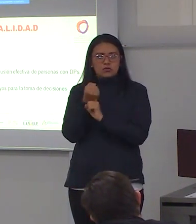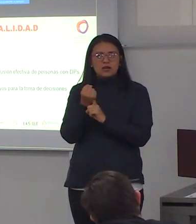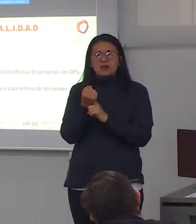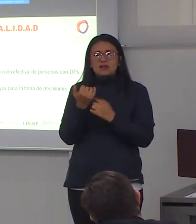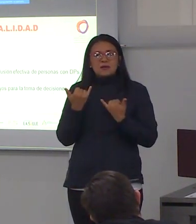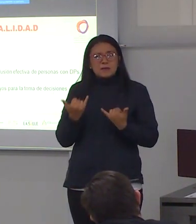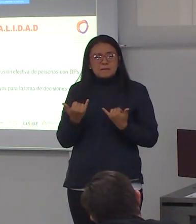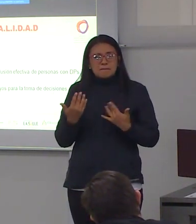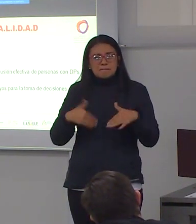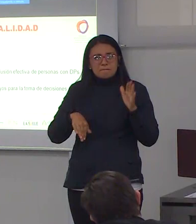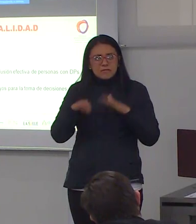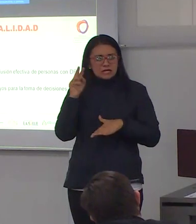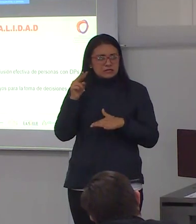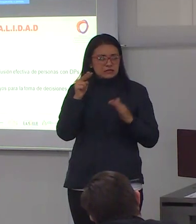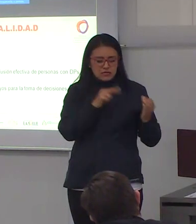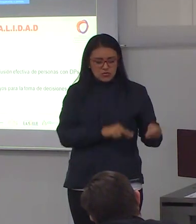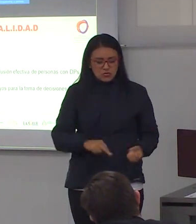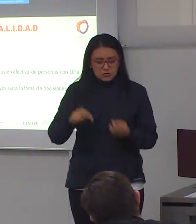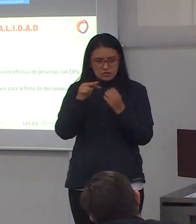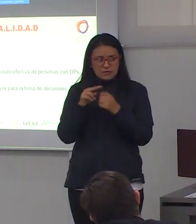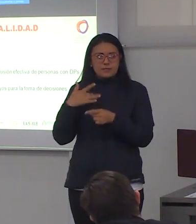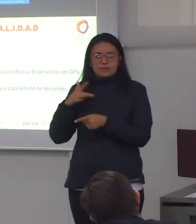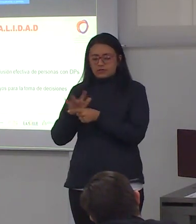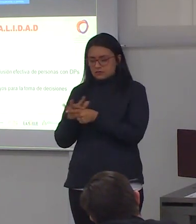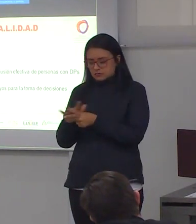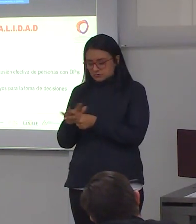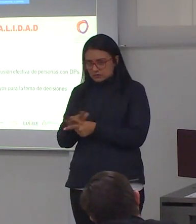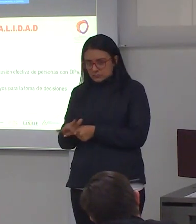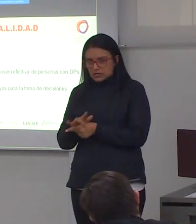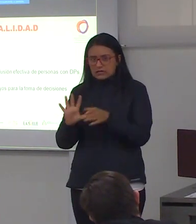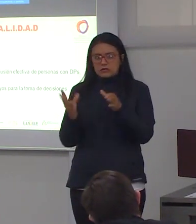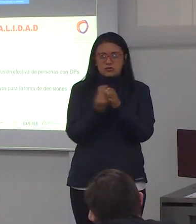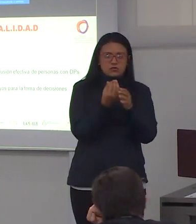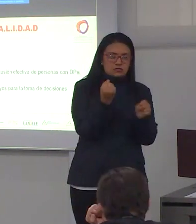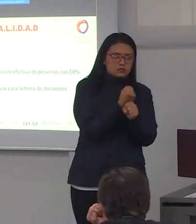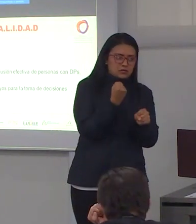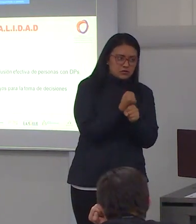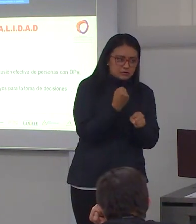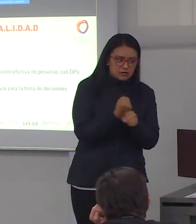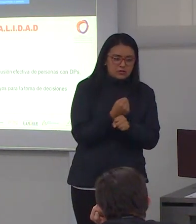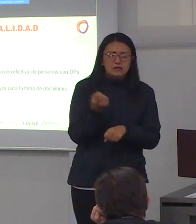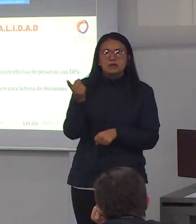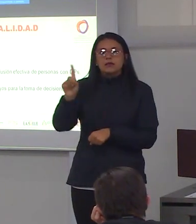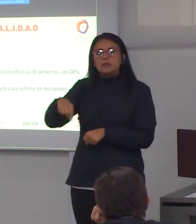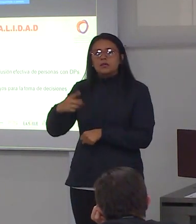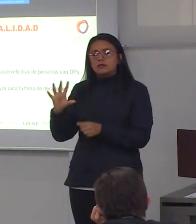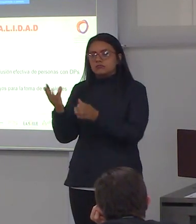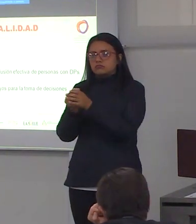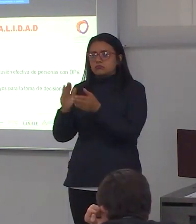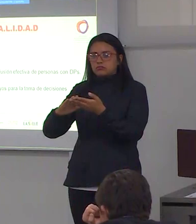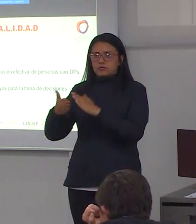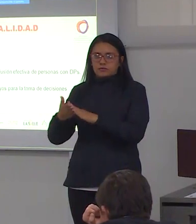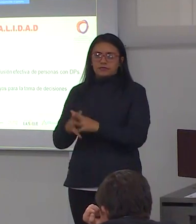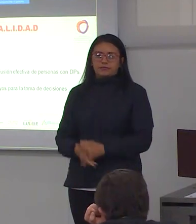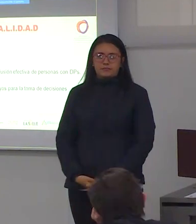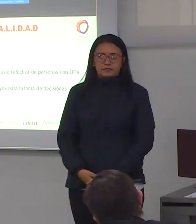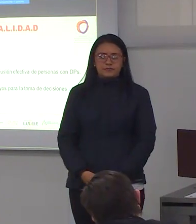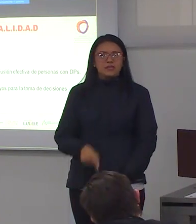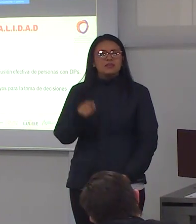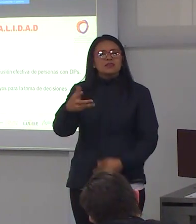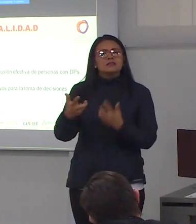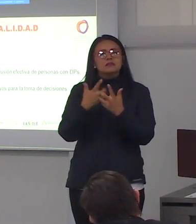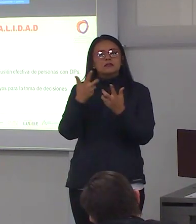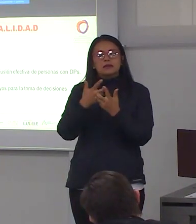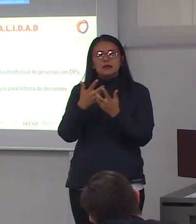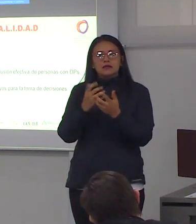hablar en específico en el tema educativo pero también lo aplicamos tanto para la inclusión laboral también lo aplicamos para comunidad y es un sistema